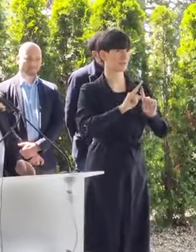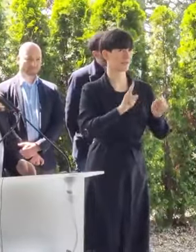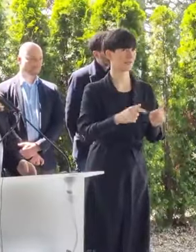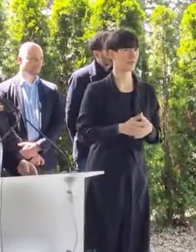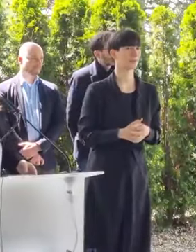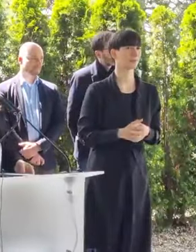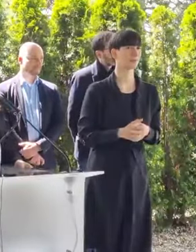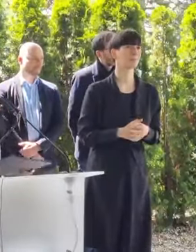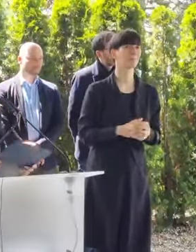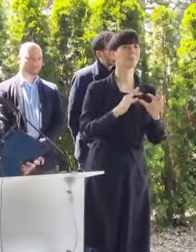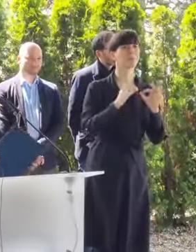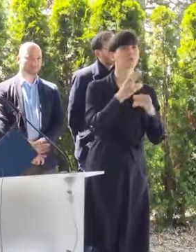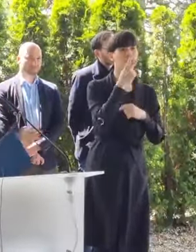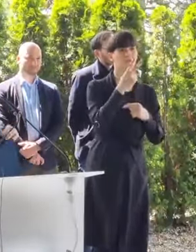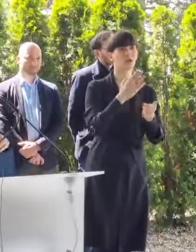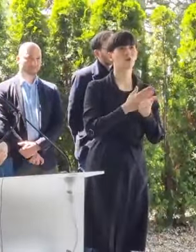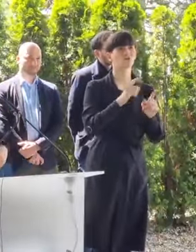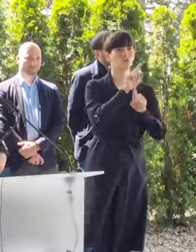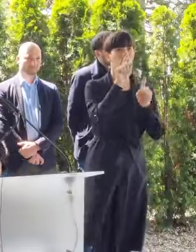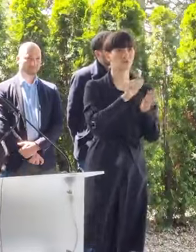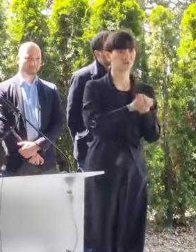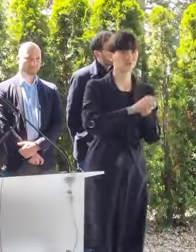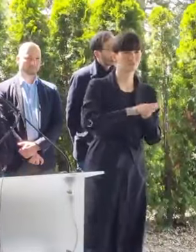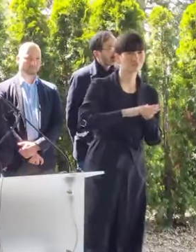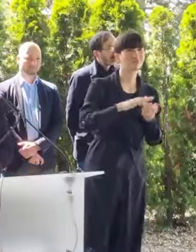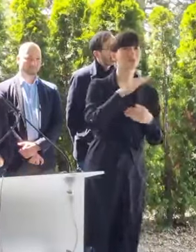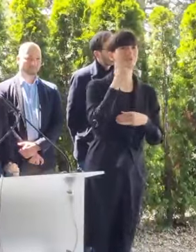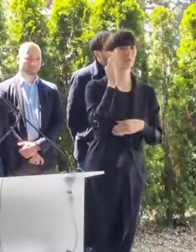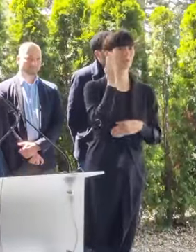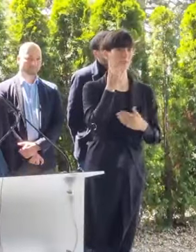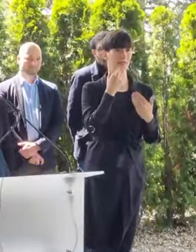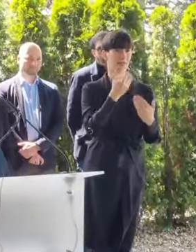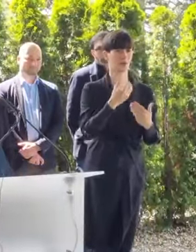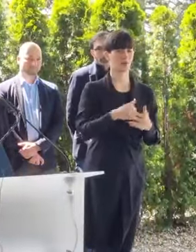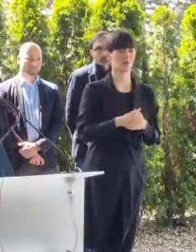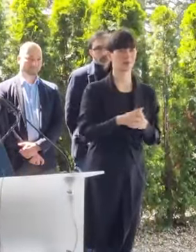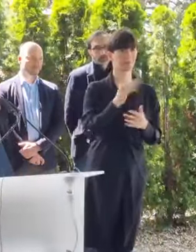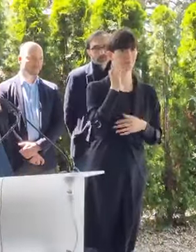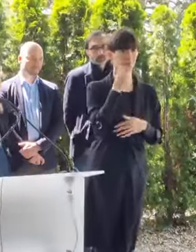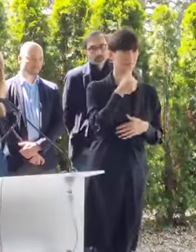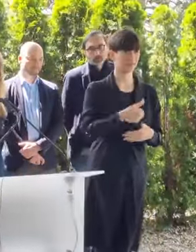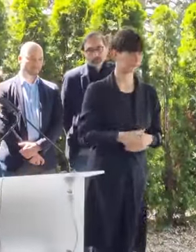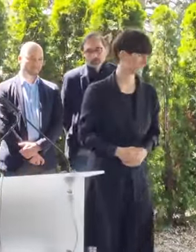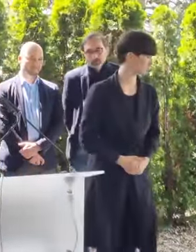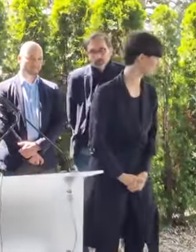Vyzerá, že už nemáme ďalšie otázky. Veľmi pekne ďakujem za účasť a záujem. Ďakujem pani prezidentke. Pekný deň ešte. Ďakujem pekne. Dovidenia.